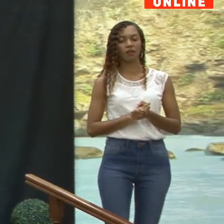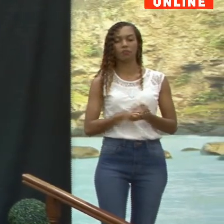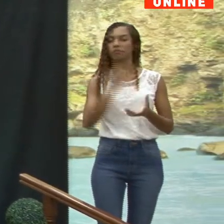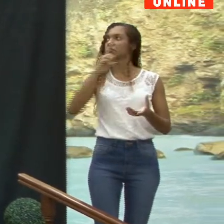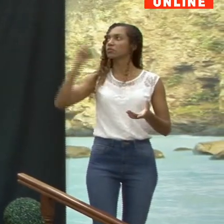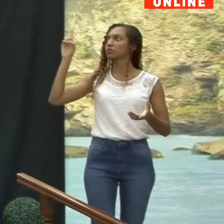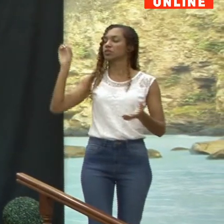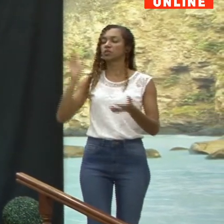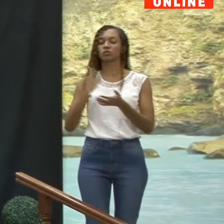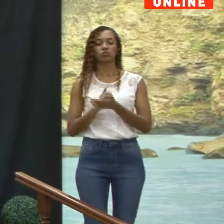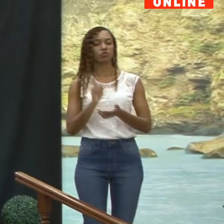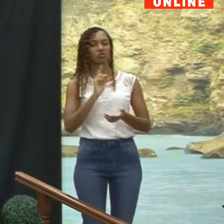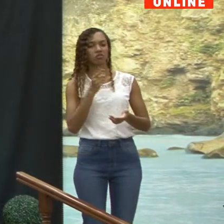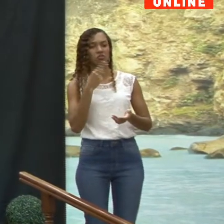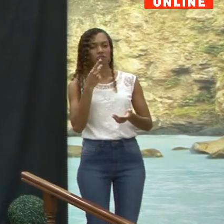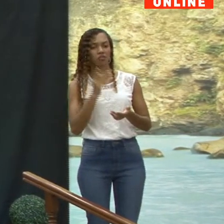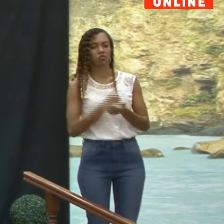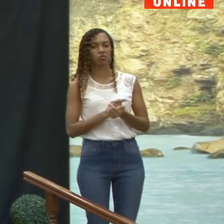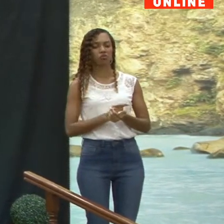Sodoma. Mas o sobrinho de Abraão estava